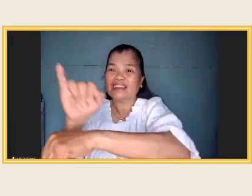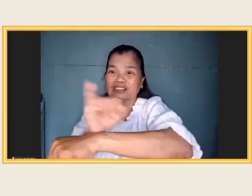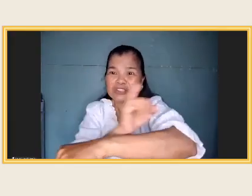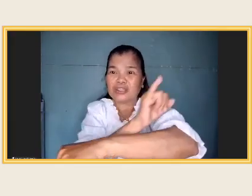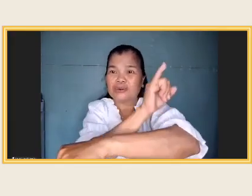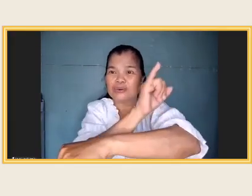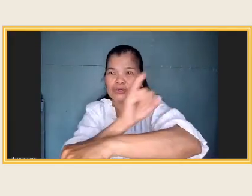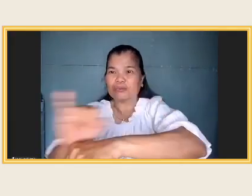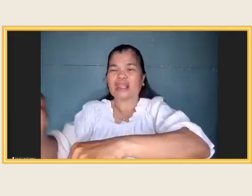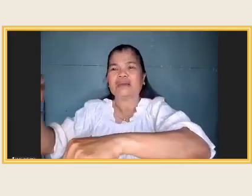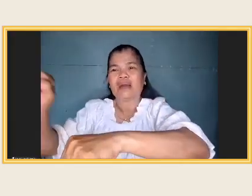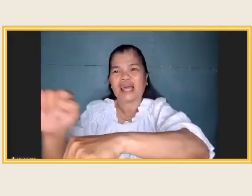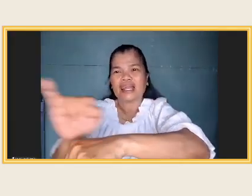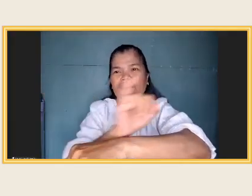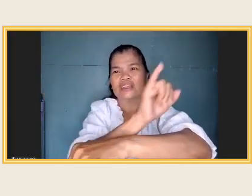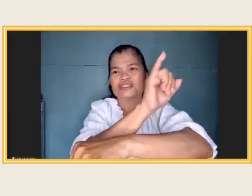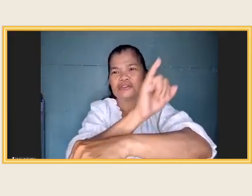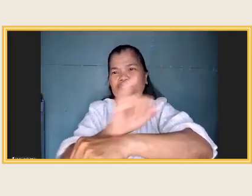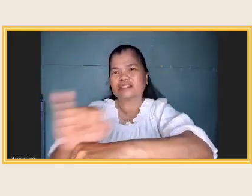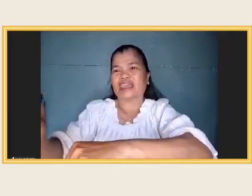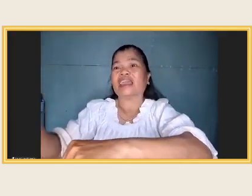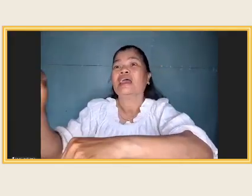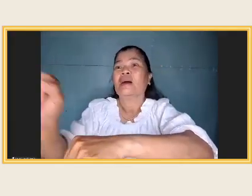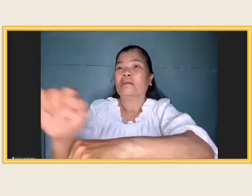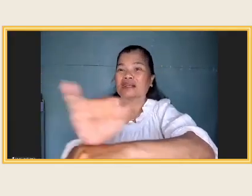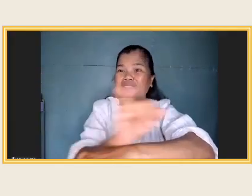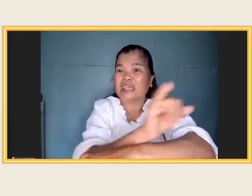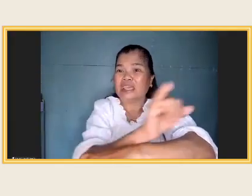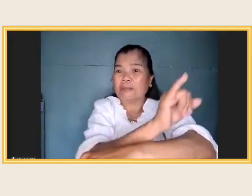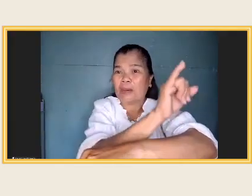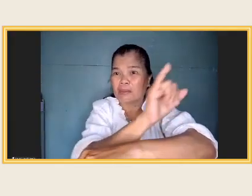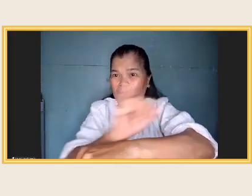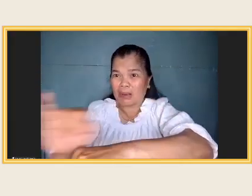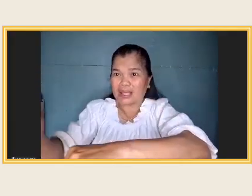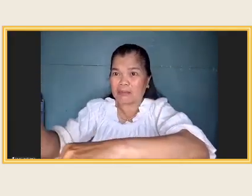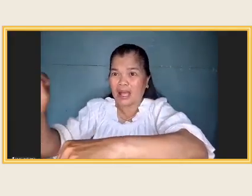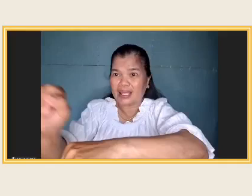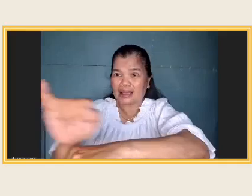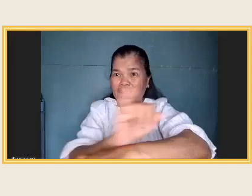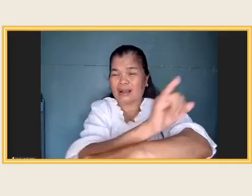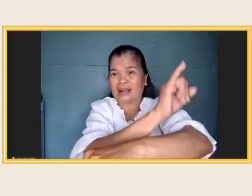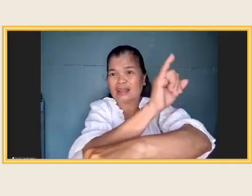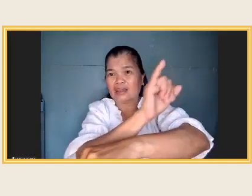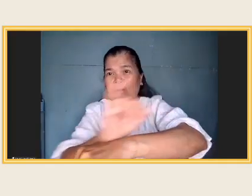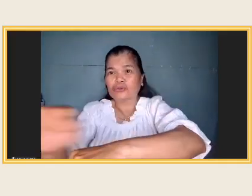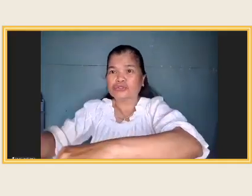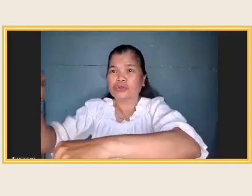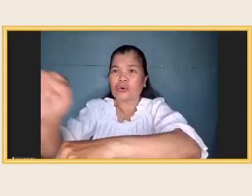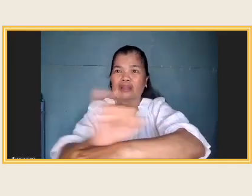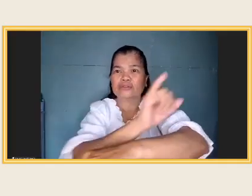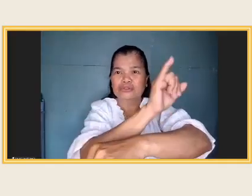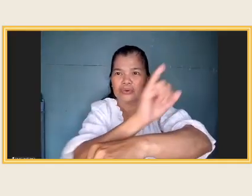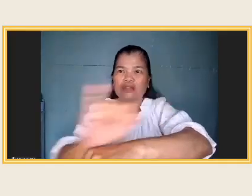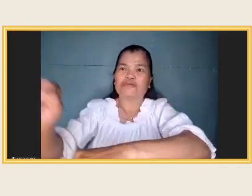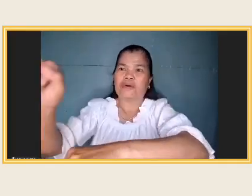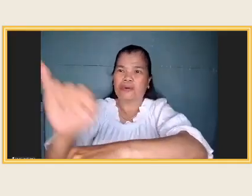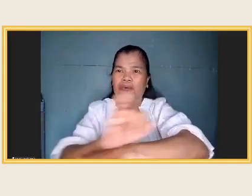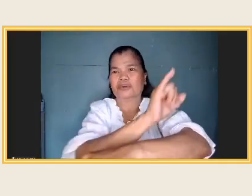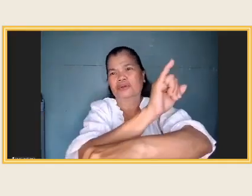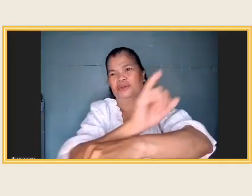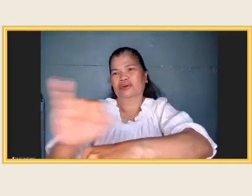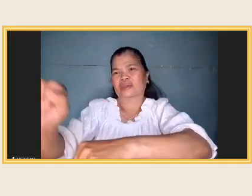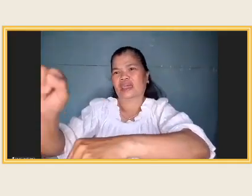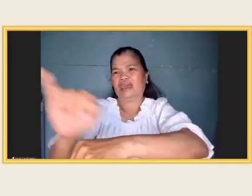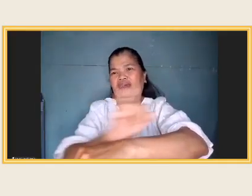Then, industrious. Madaling maalala yung industrious kasi masipag, pabalik-balik. They go to and